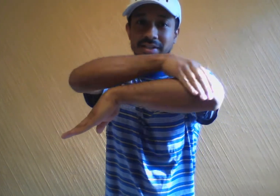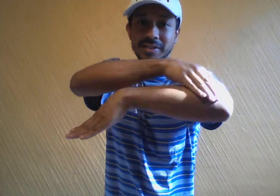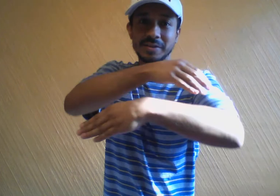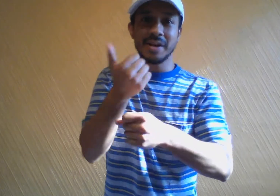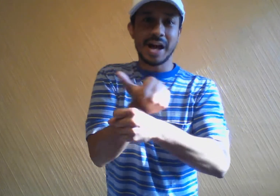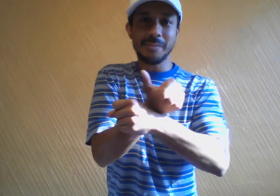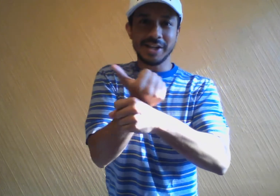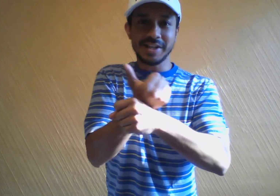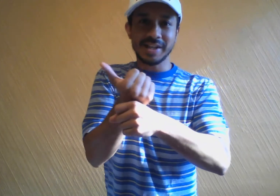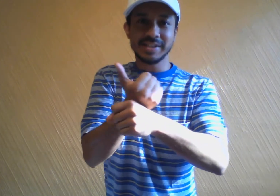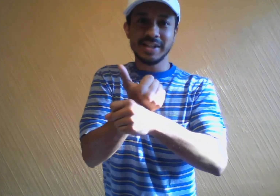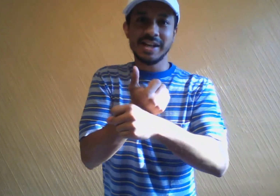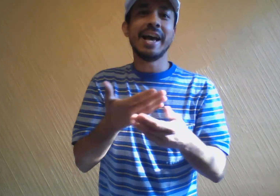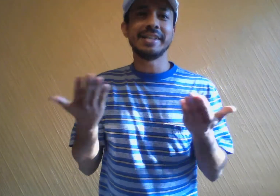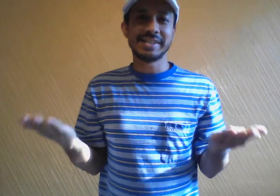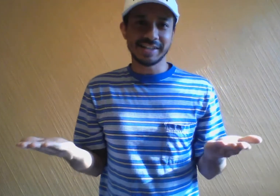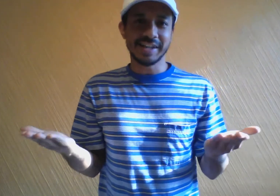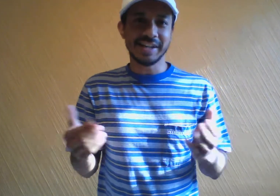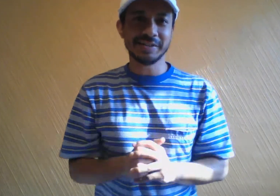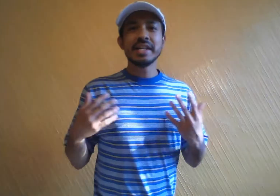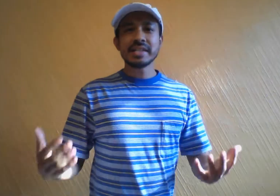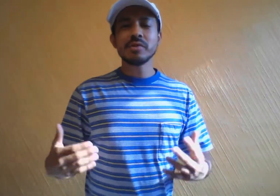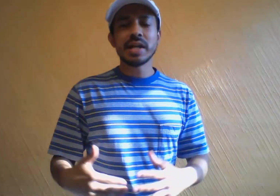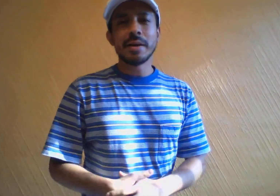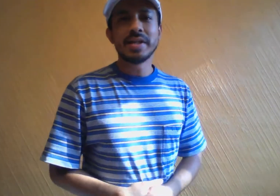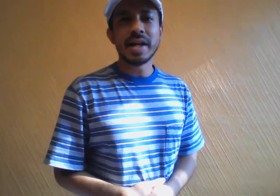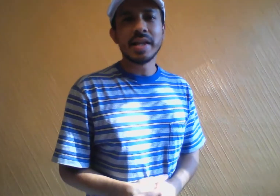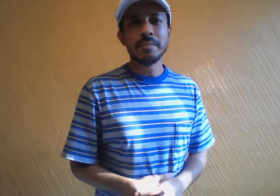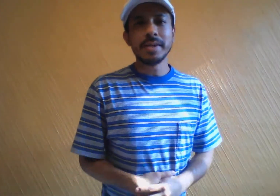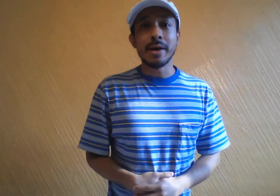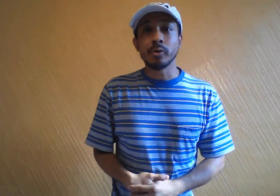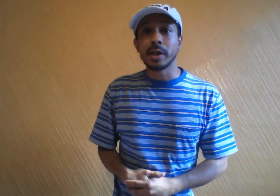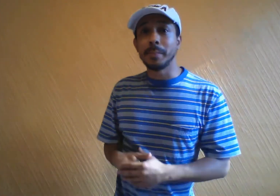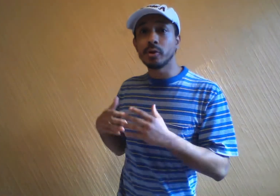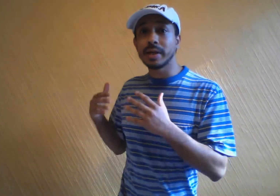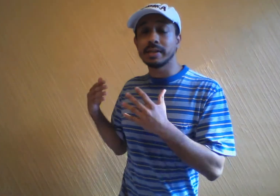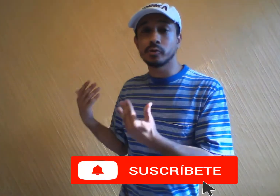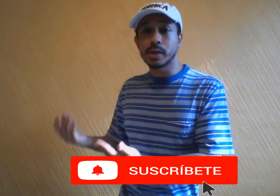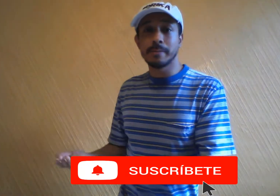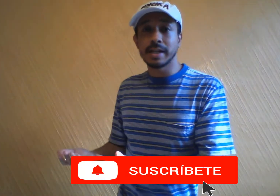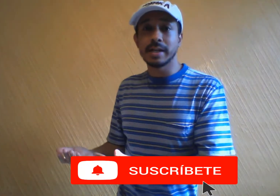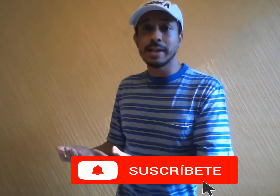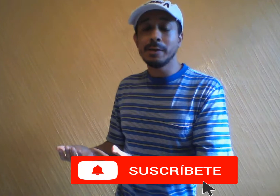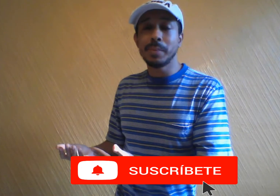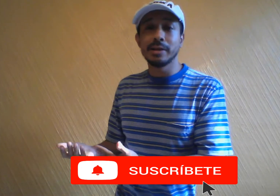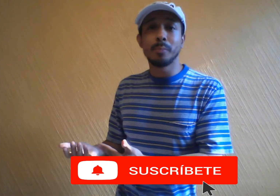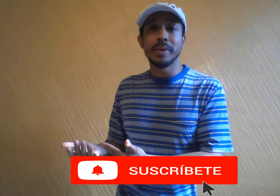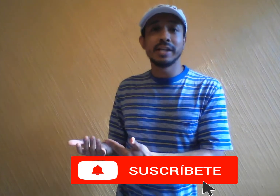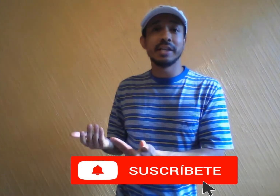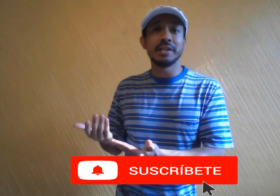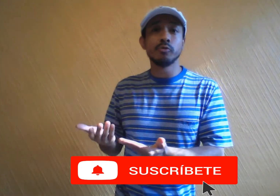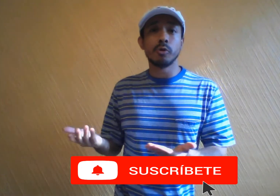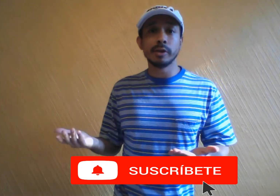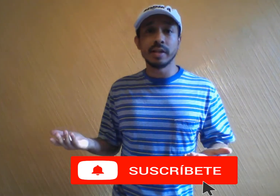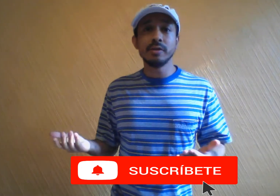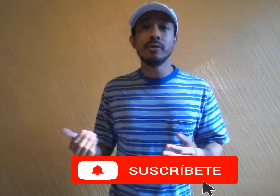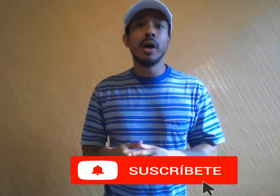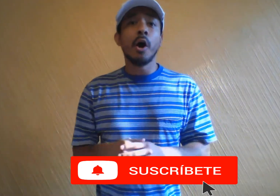botas amarillas, etc. Y ya estamos a la mitad del video. Te pido que te suscribas al canal para no perderte ningún contenido.